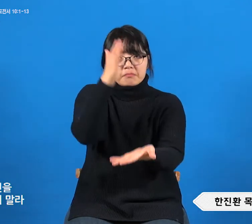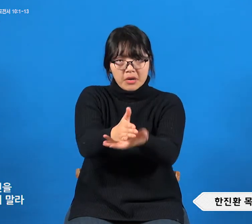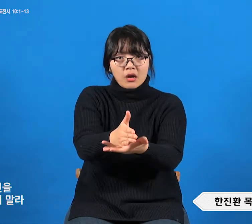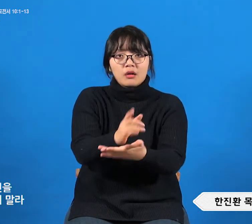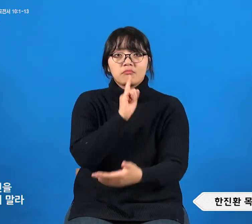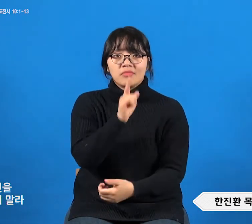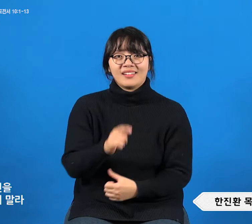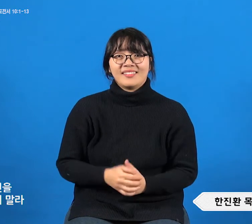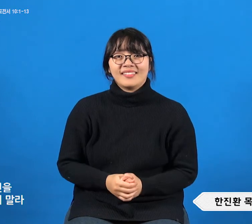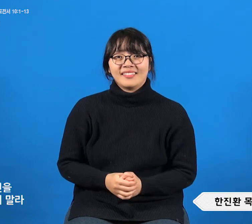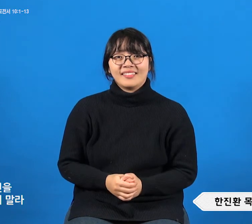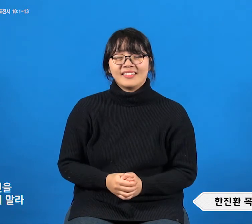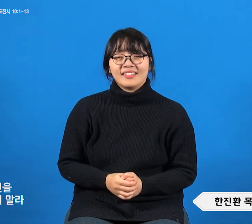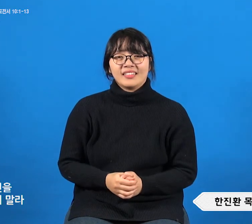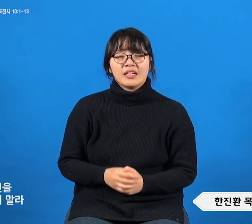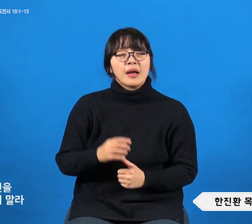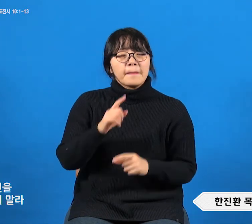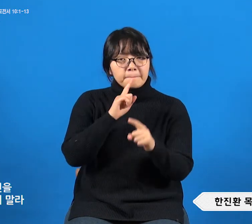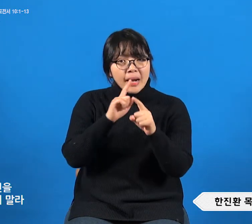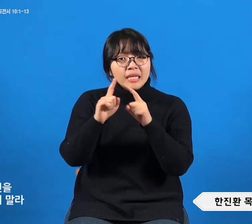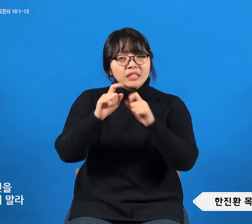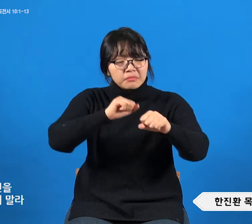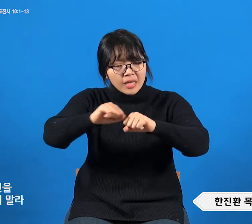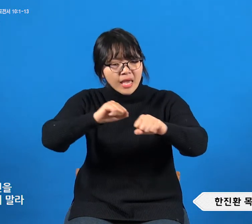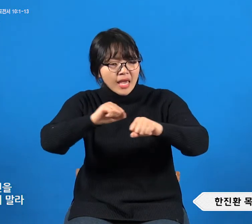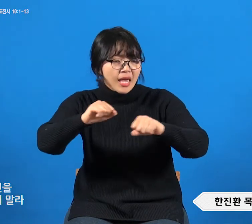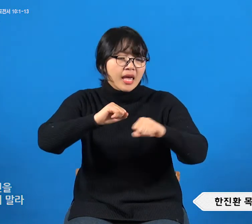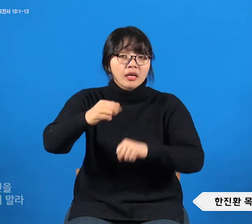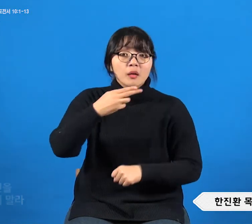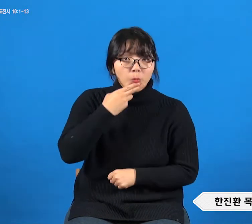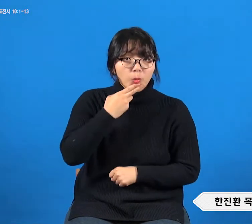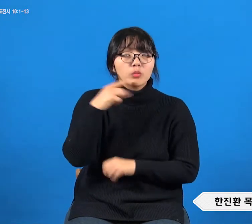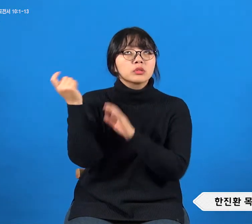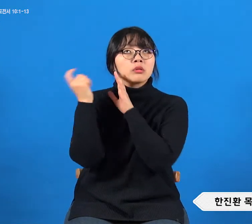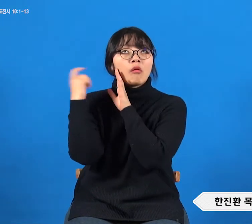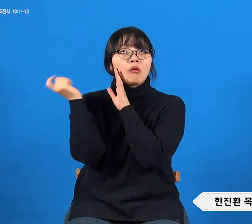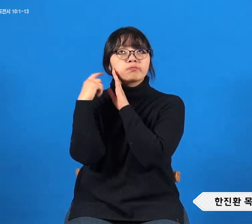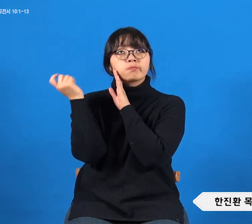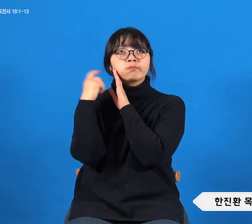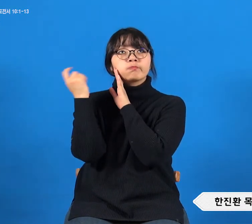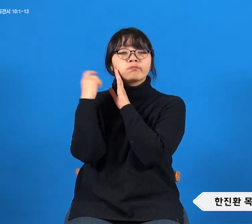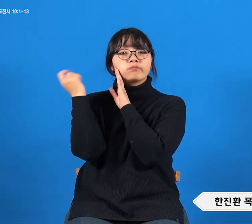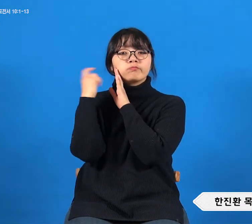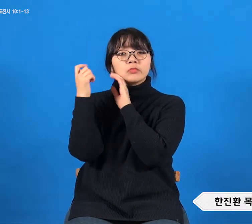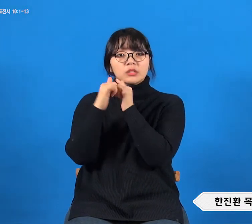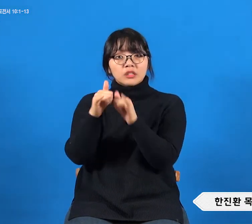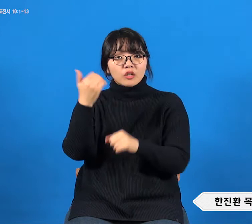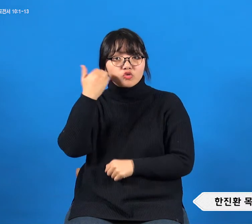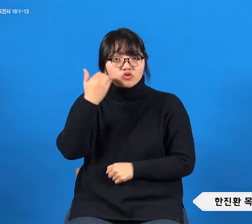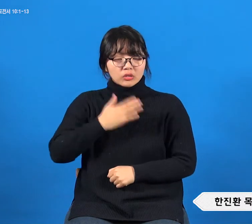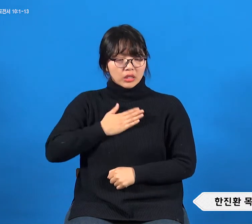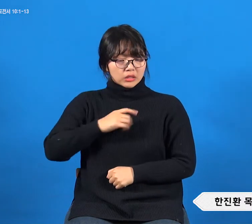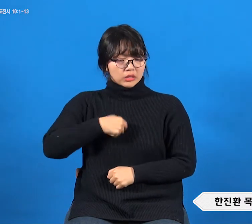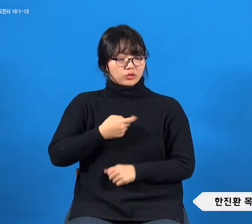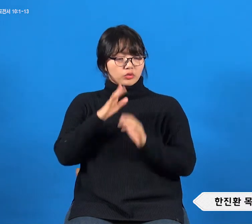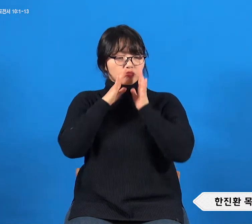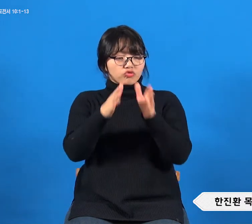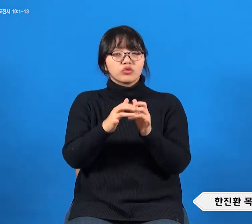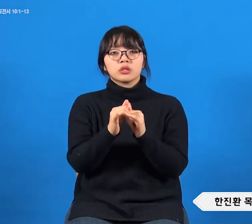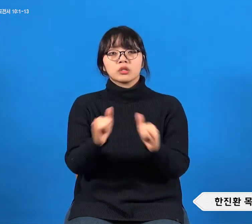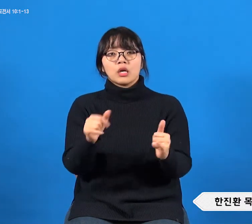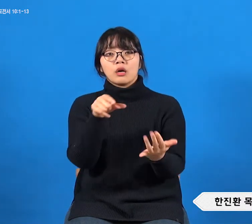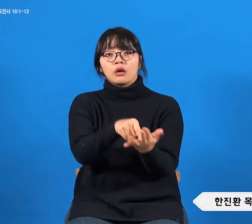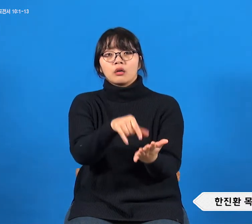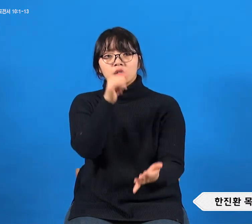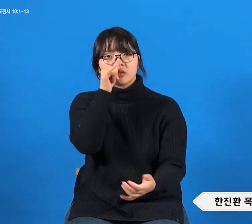말라. 말씀을 행하지 않고 듣기만 하는 자는 자기를 속이는 자라고 했습니다. 그게 왜 자기를